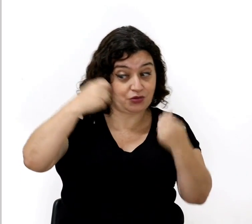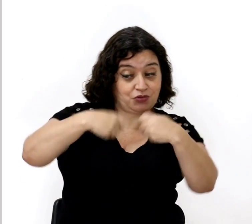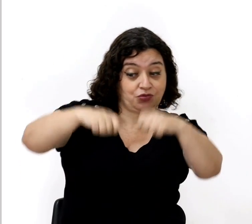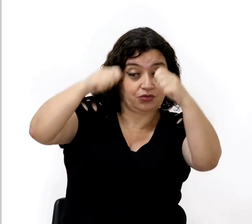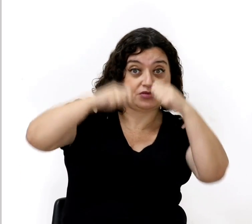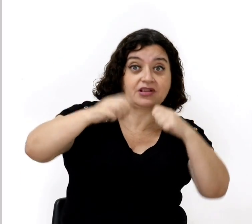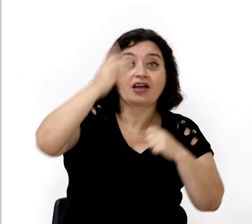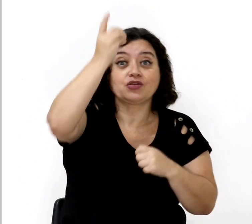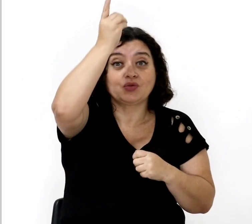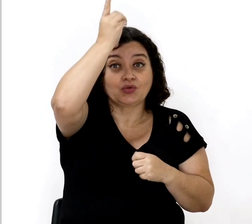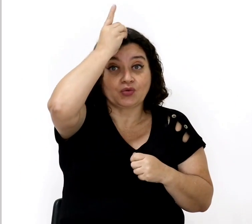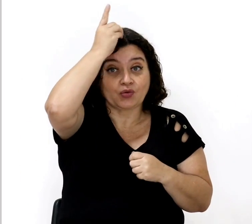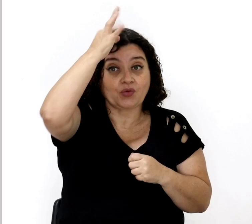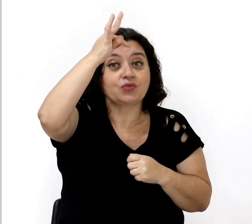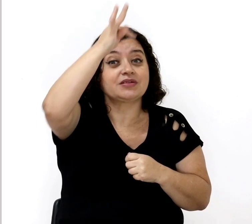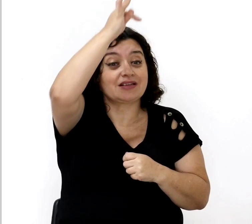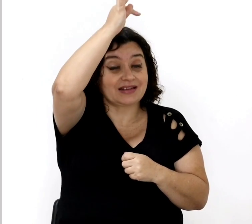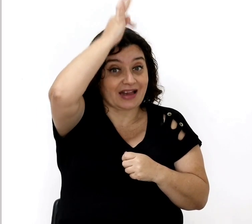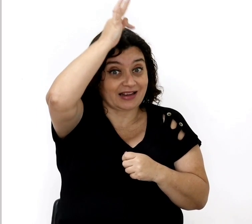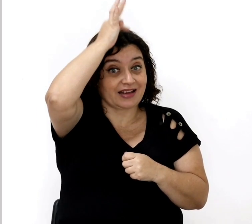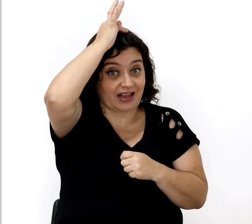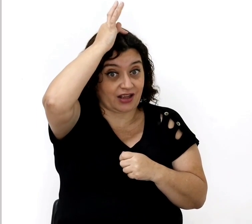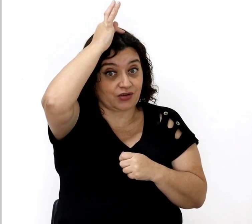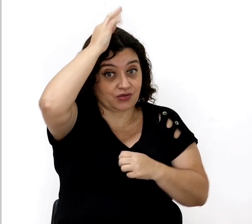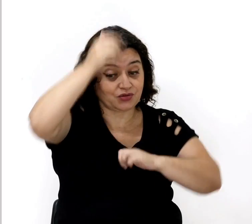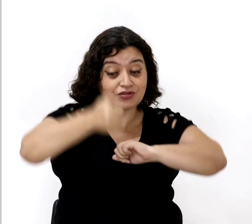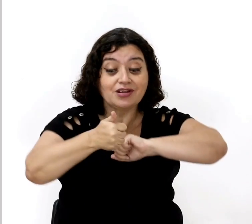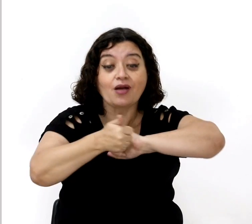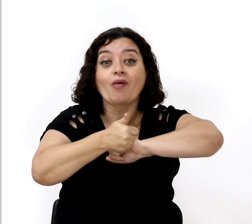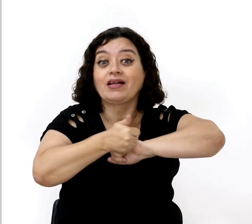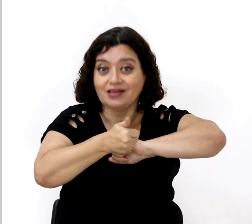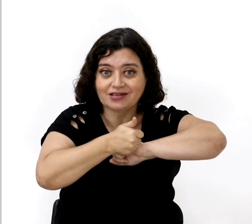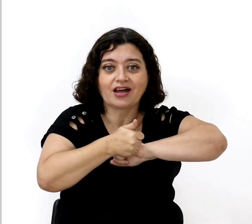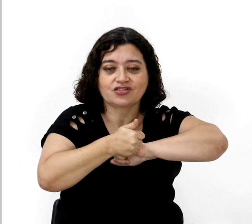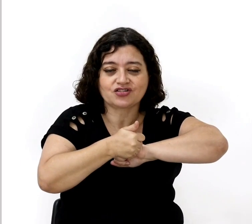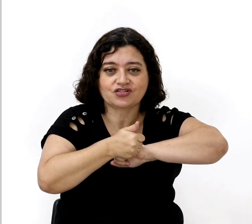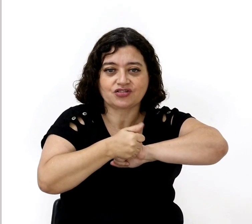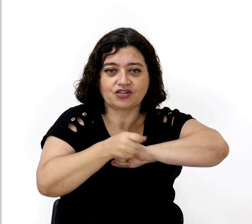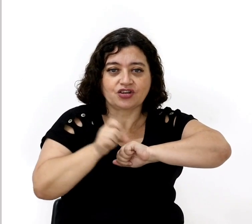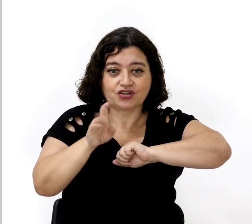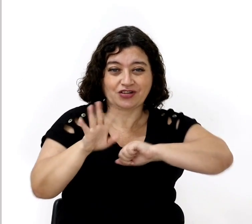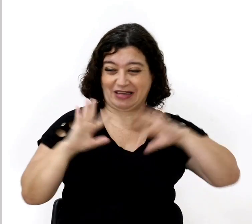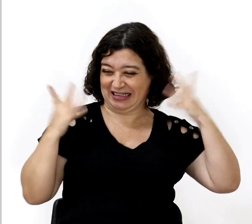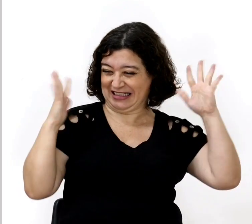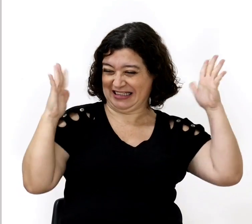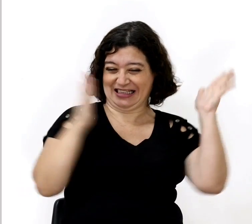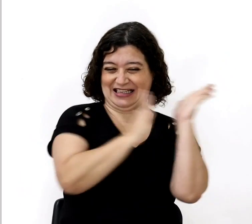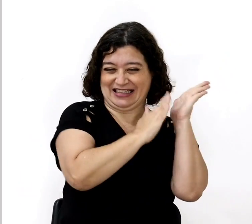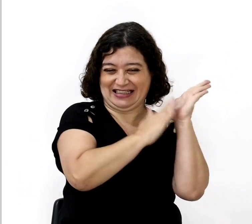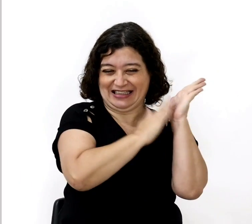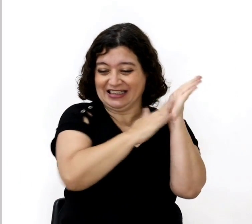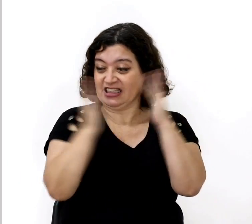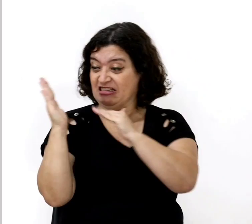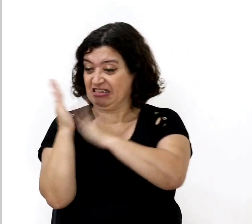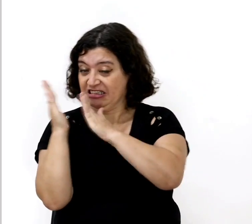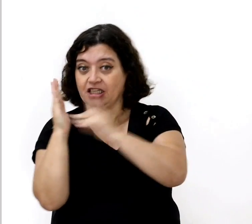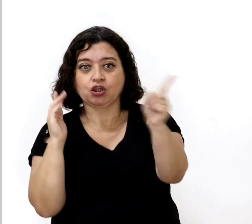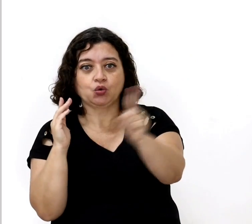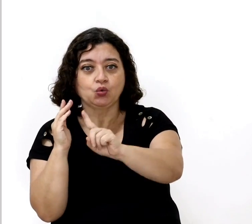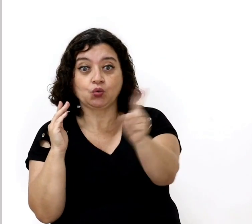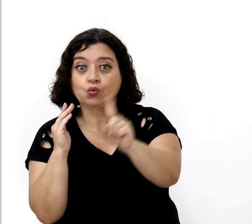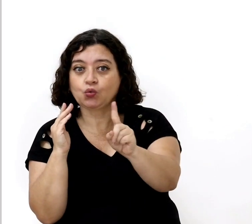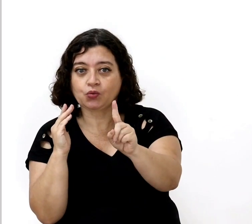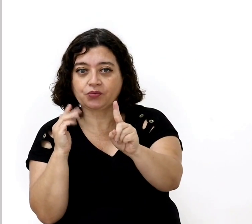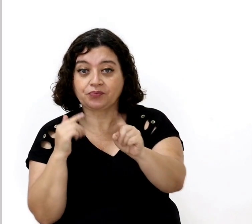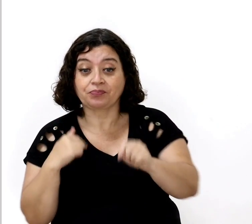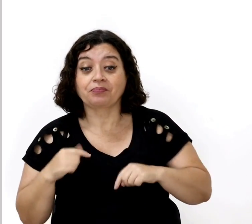dá dons, talentos e habilidades, não para a gente ser aplaudido, né? Não.